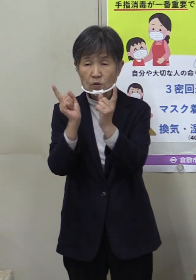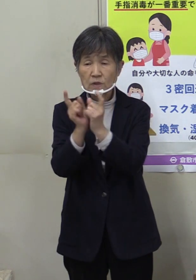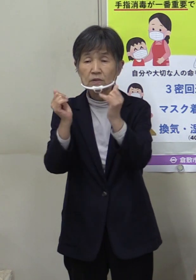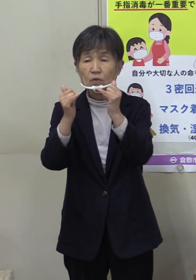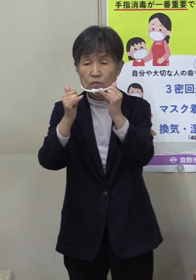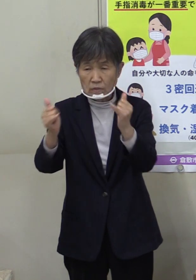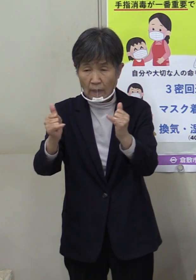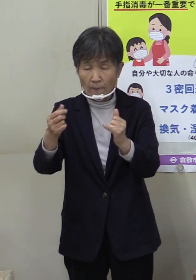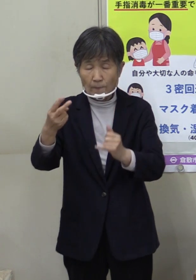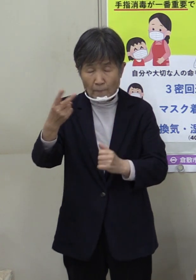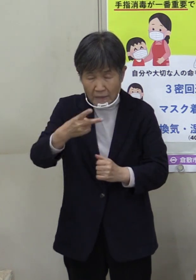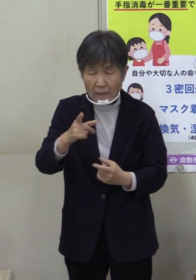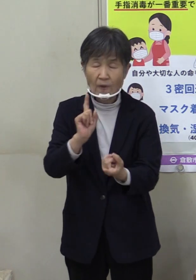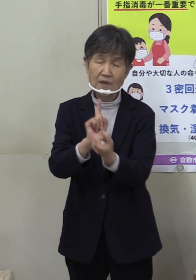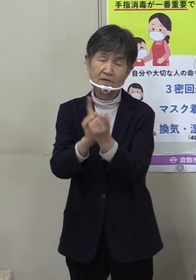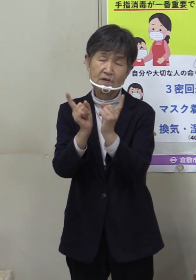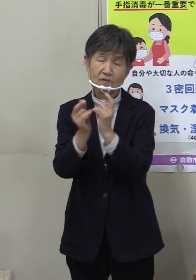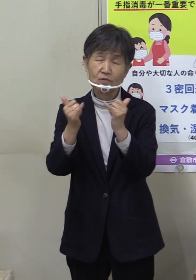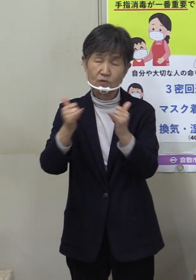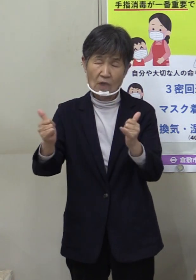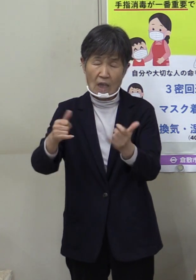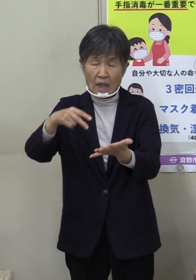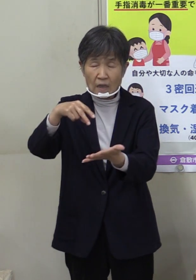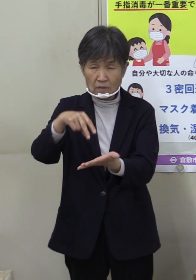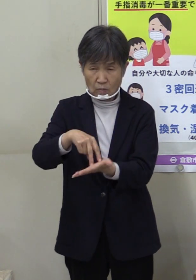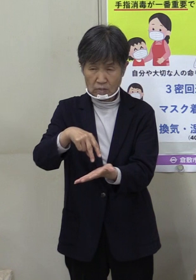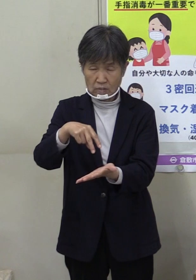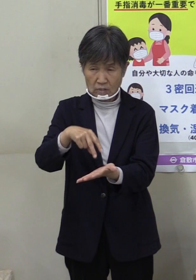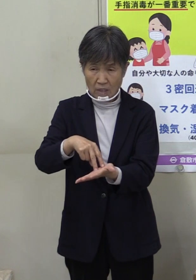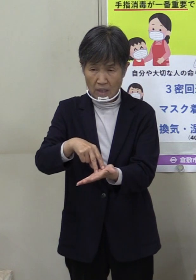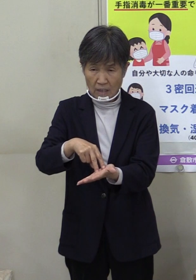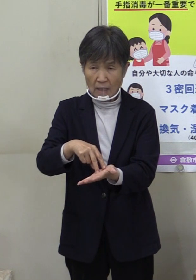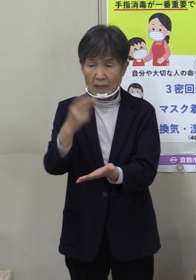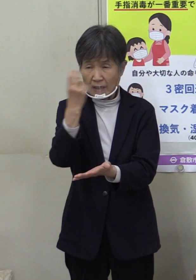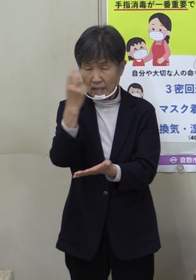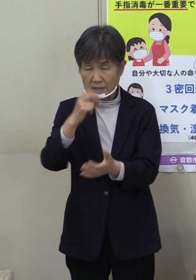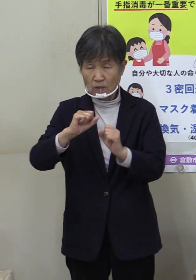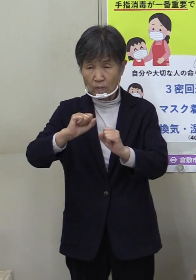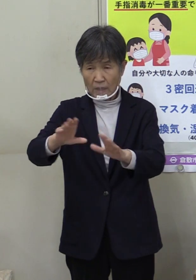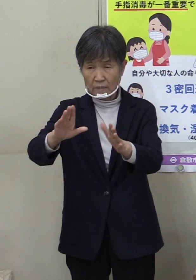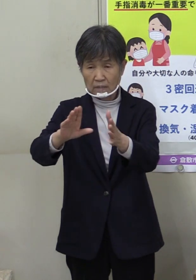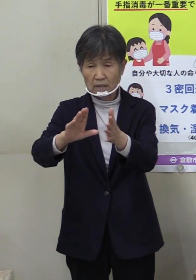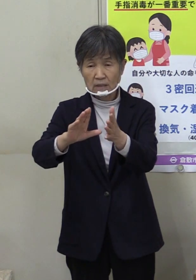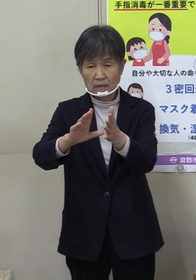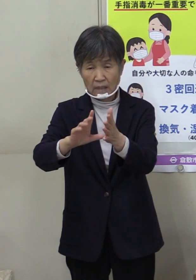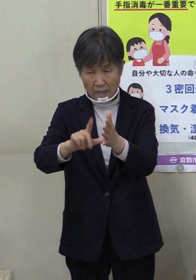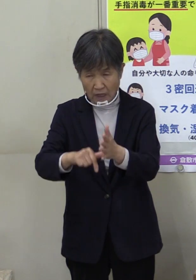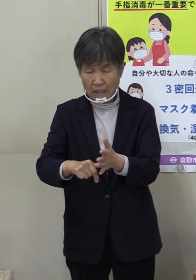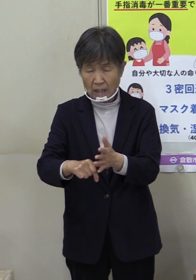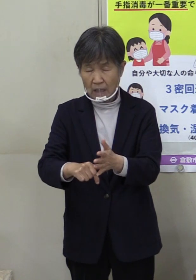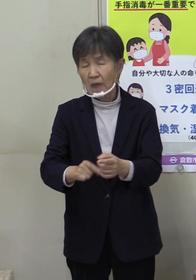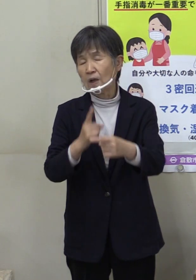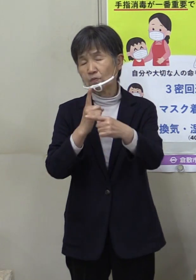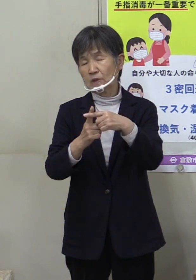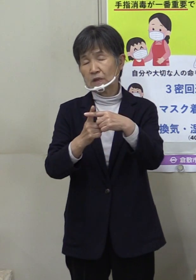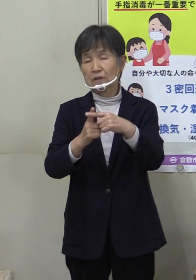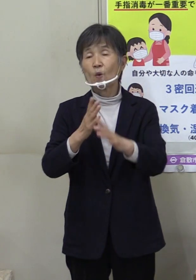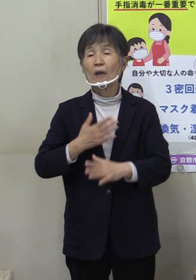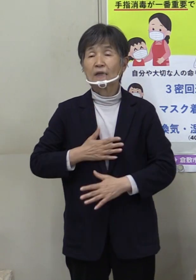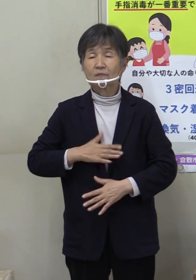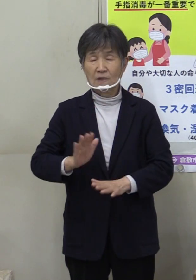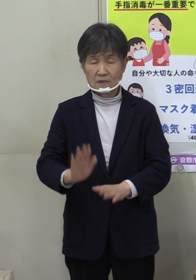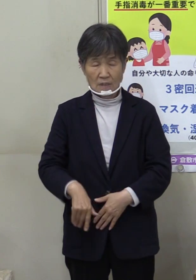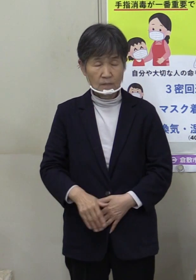び接触者としてそれぞれに検査をしたところ、陽性が判明したものでござい